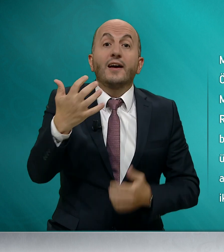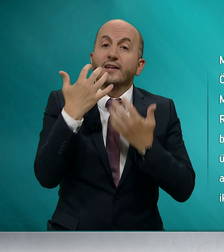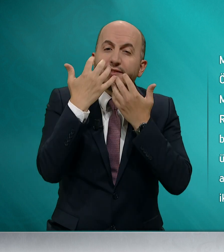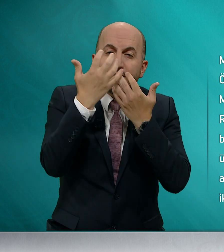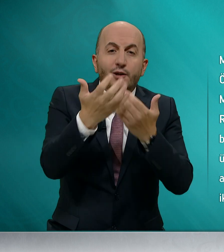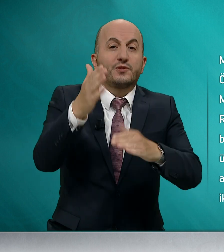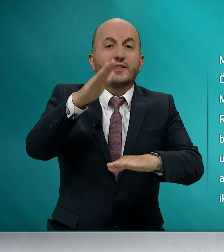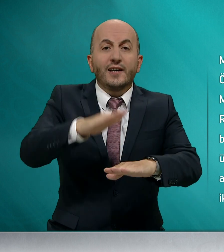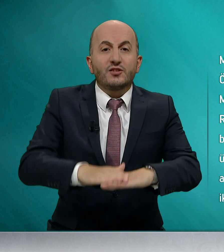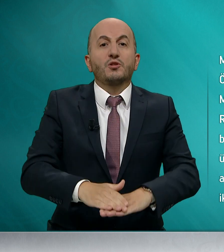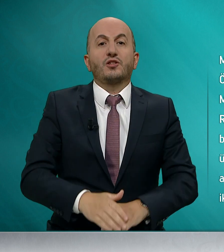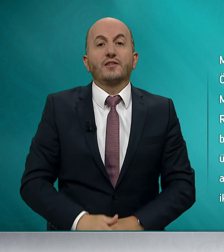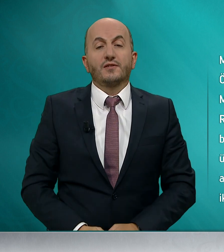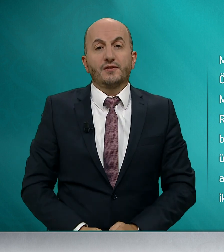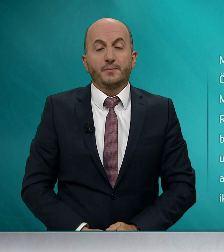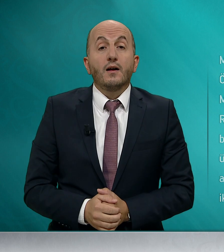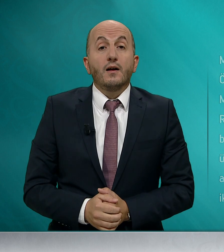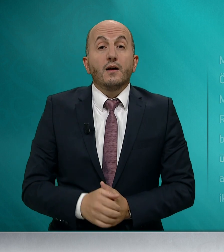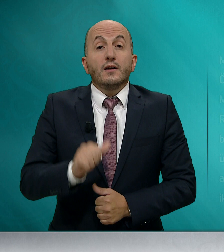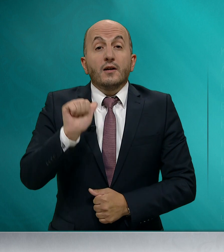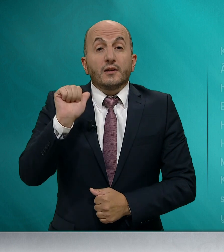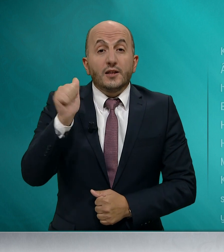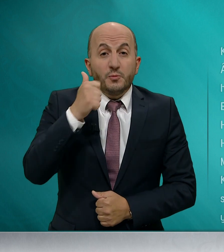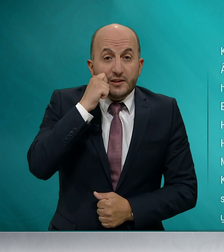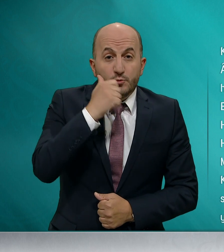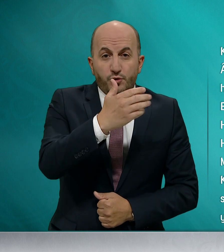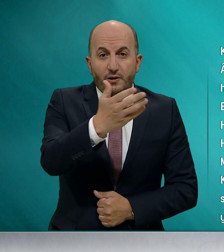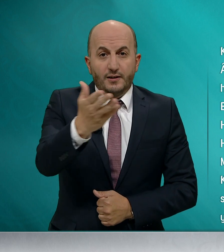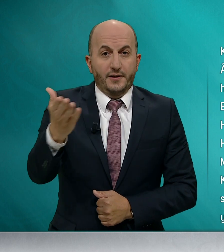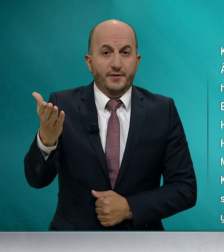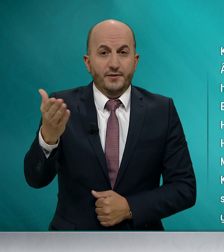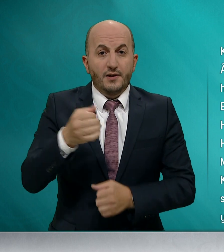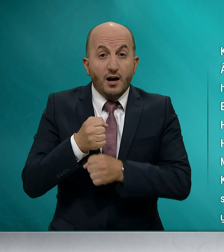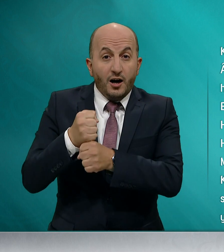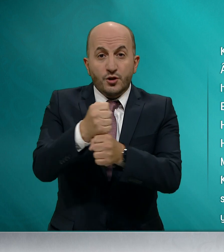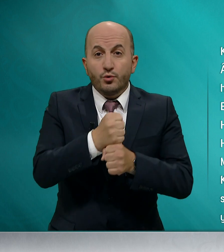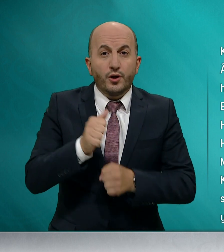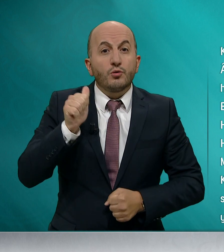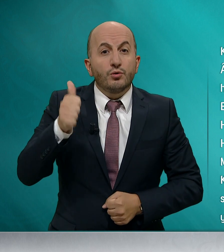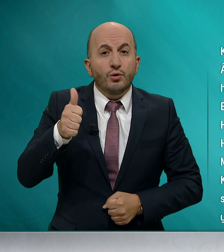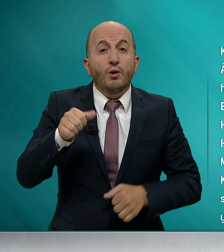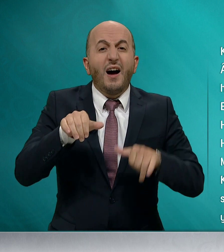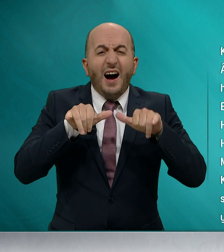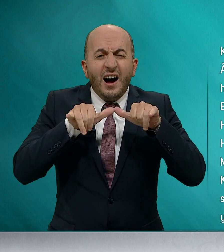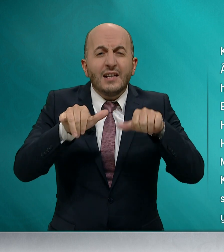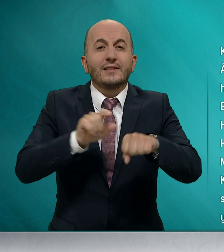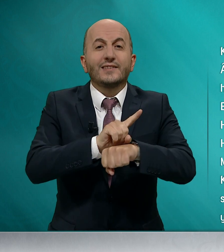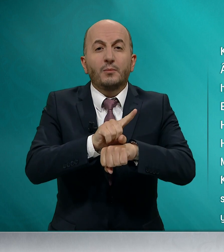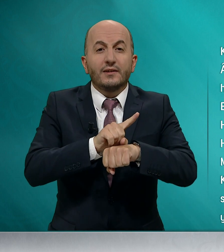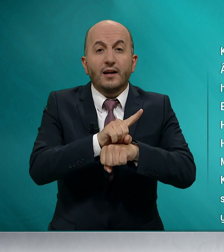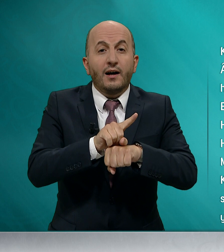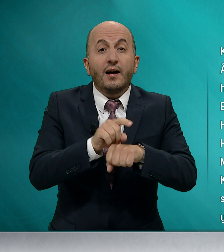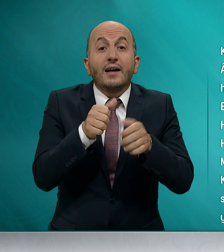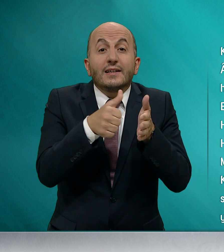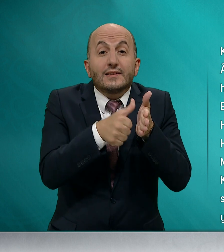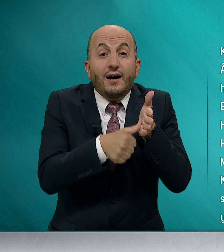müminlere tavsiye etmiştir. Kıymetli Müslümanlar, Aşure günü aynı